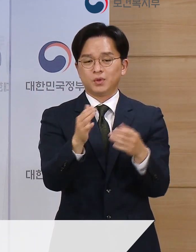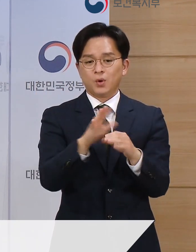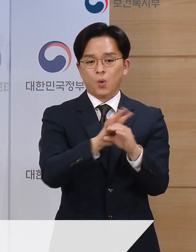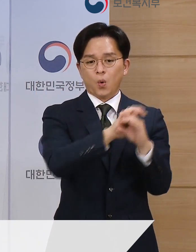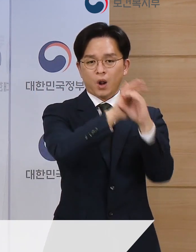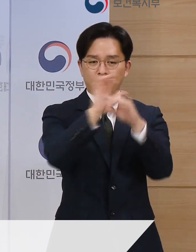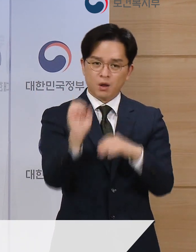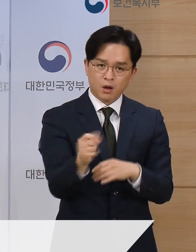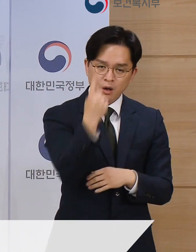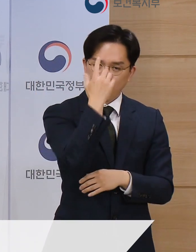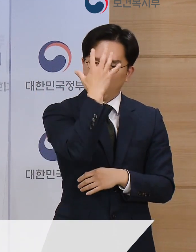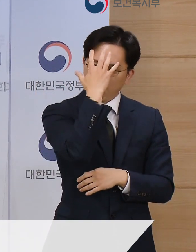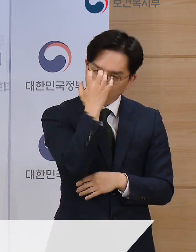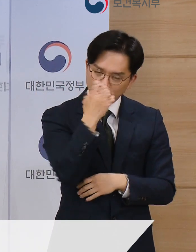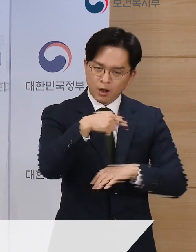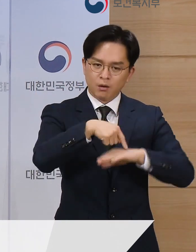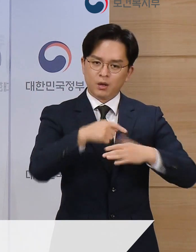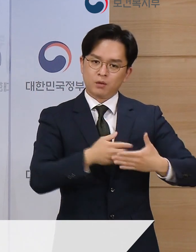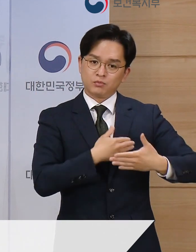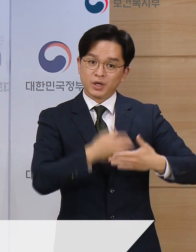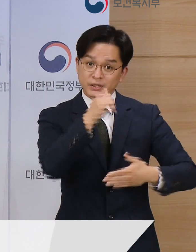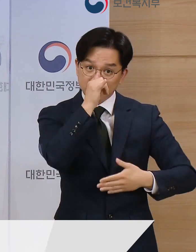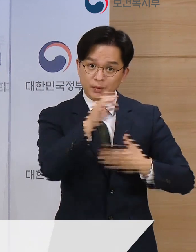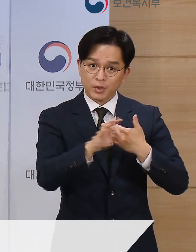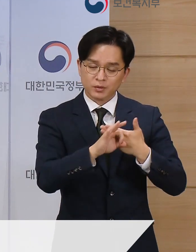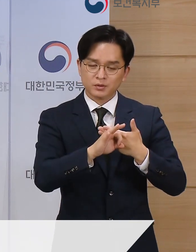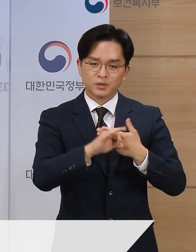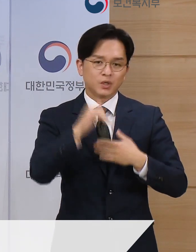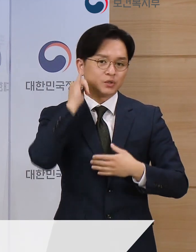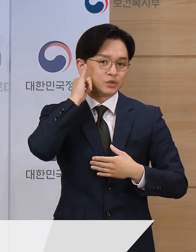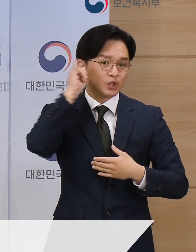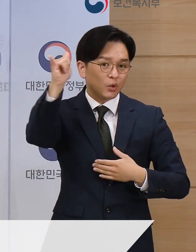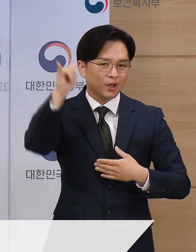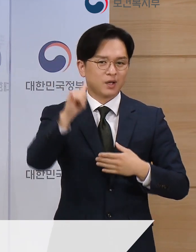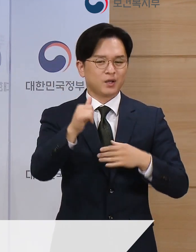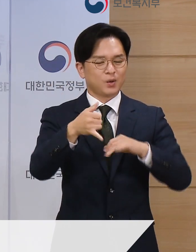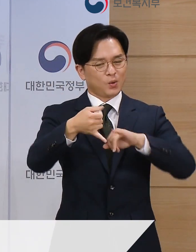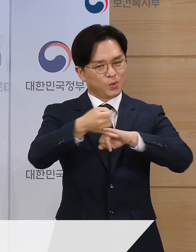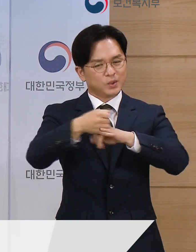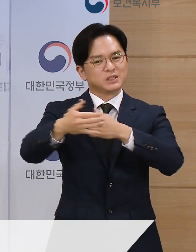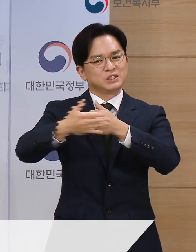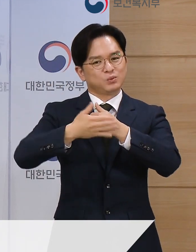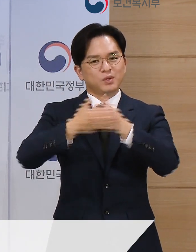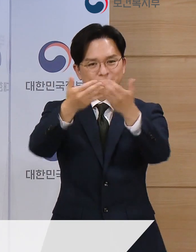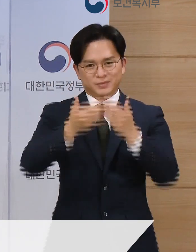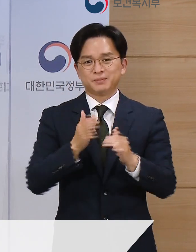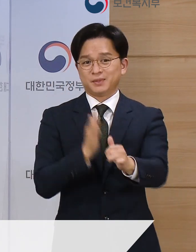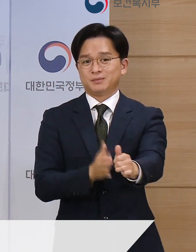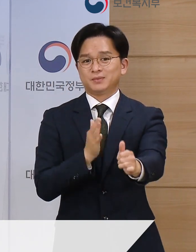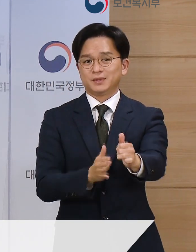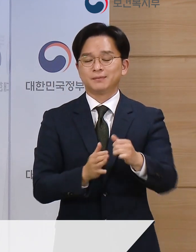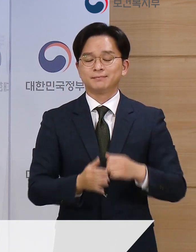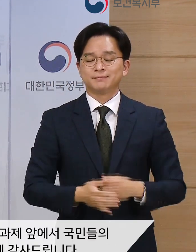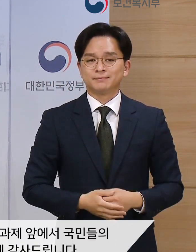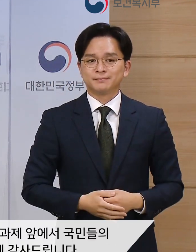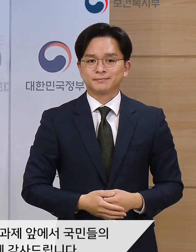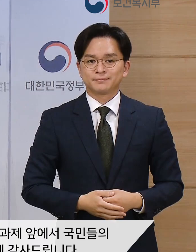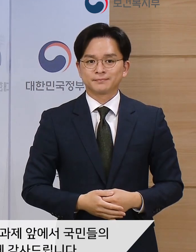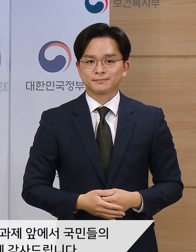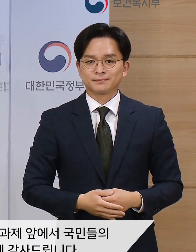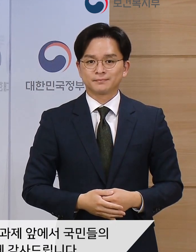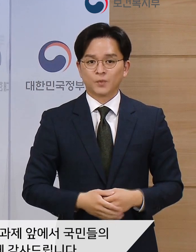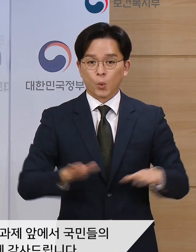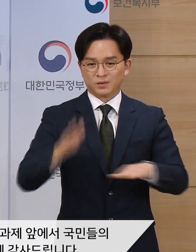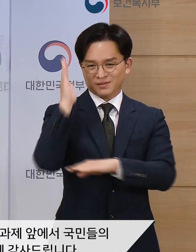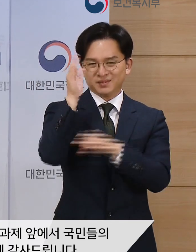인한 우울과 불안을 느끼는 분들은 꼭 이러한 도움을 받으시기를 당부드립니다. 이